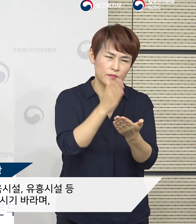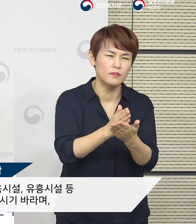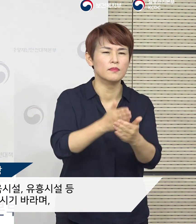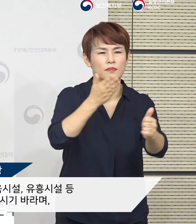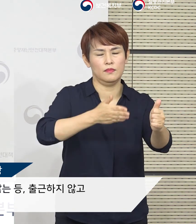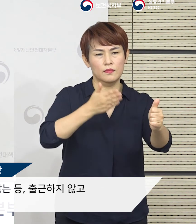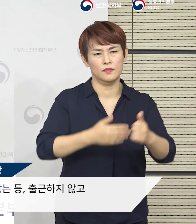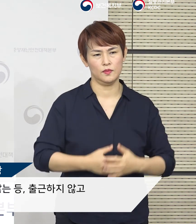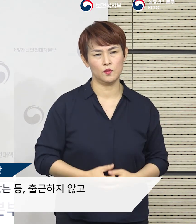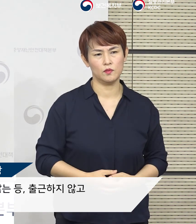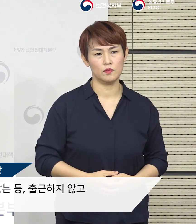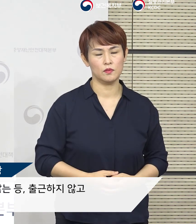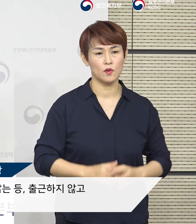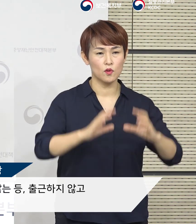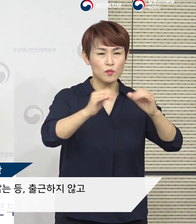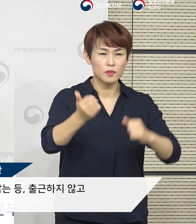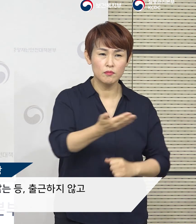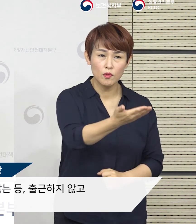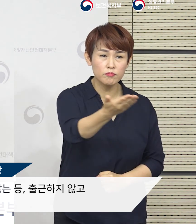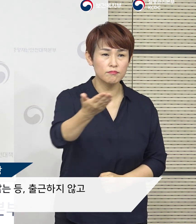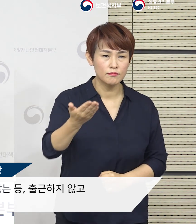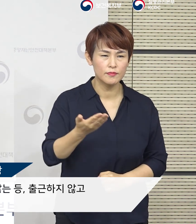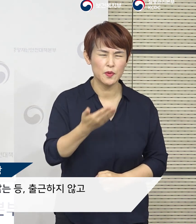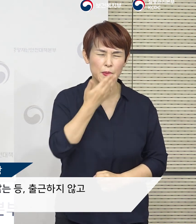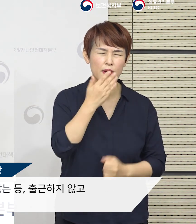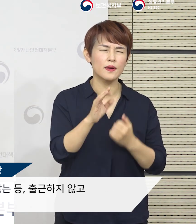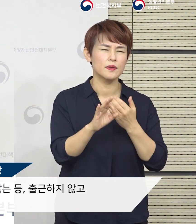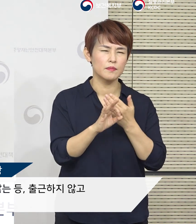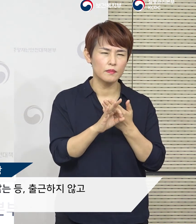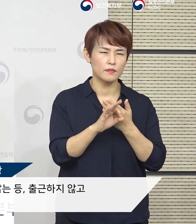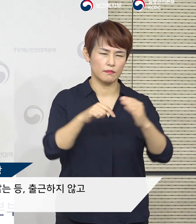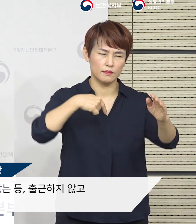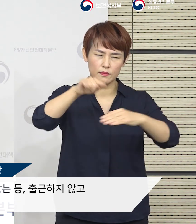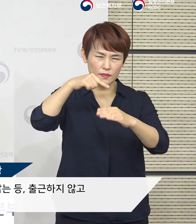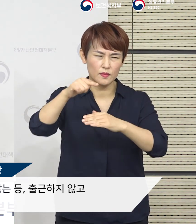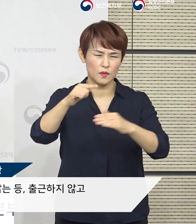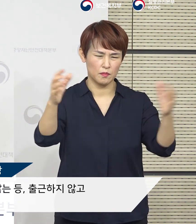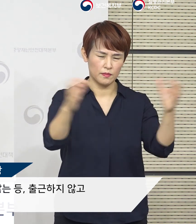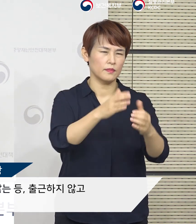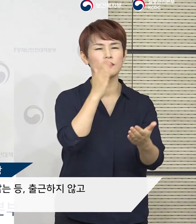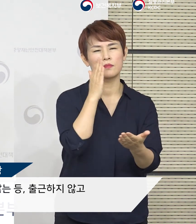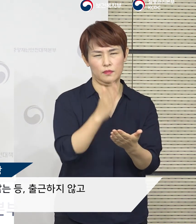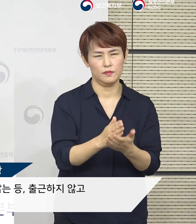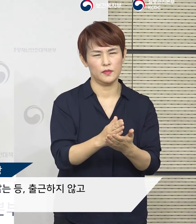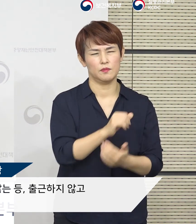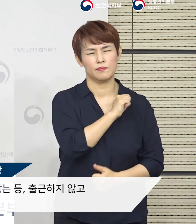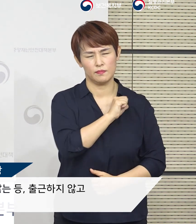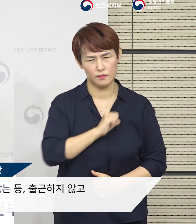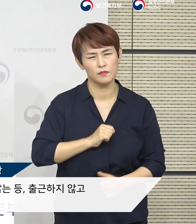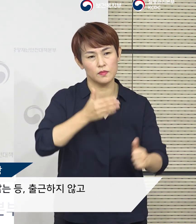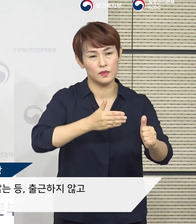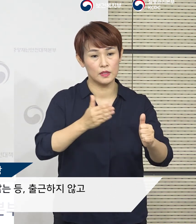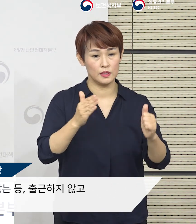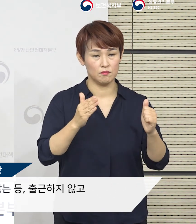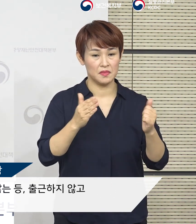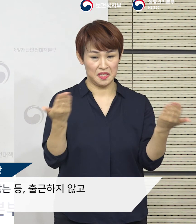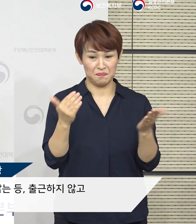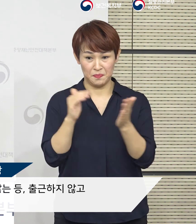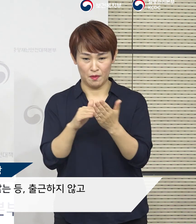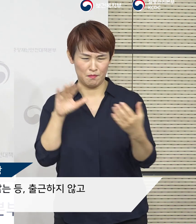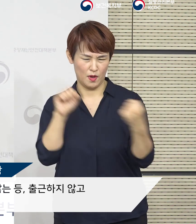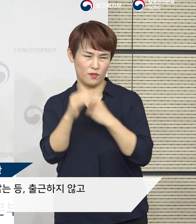주시길 바라며 국민 여러분들께서도 가급적 외출, 모임 등을 자제하시고 퇴근하면 집으로 바로